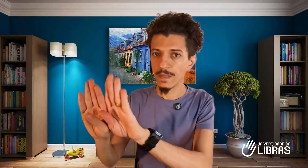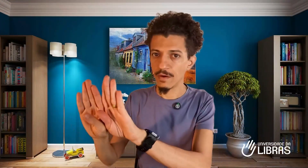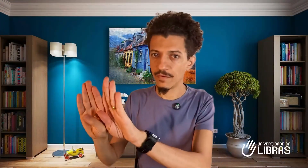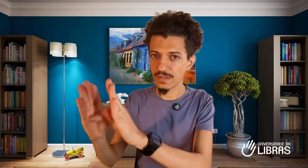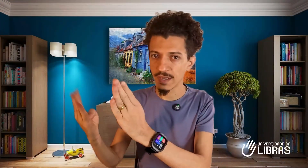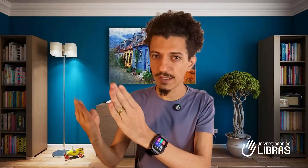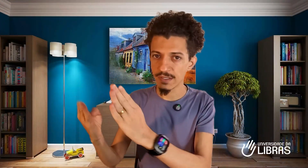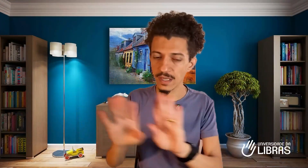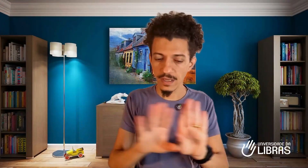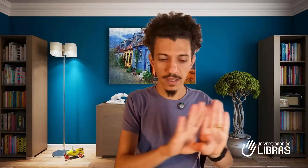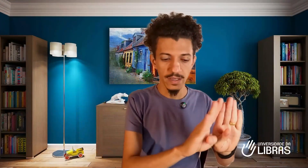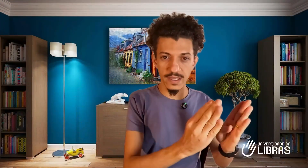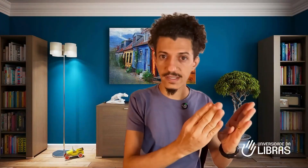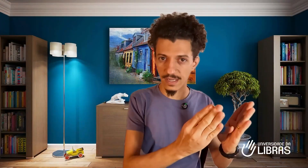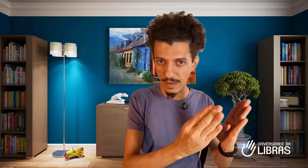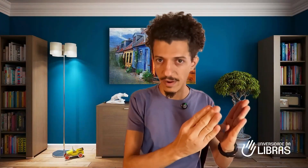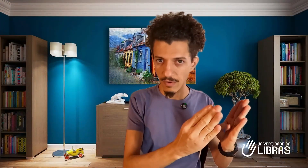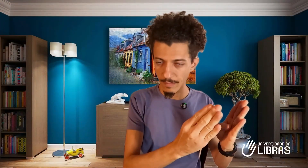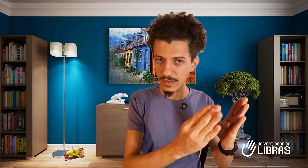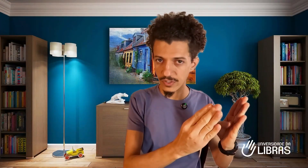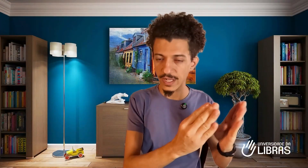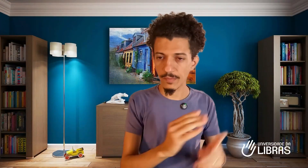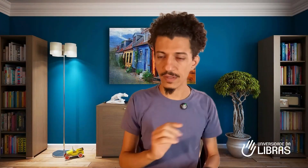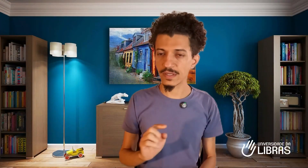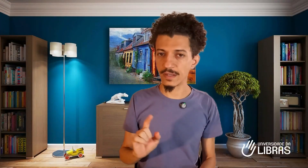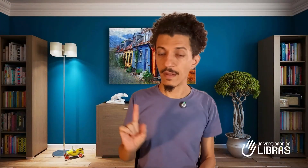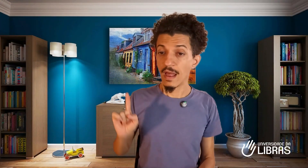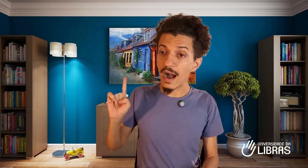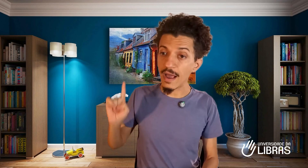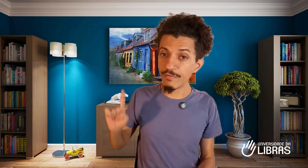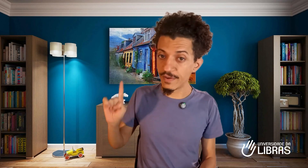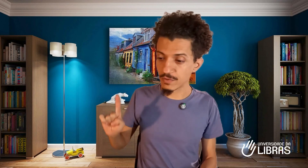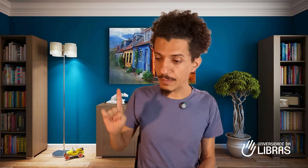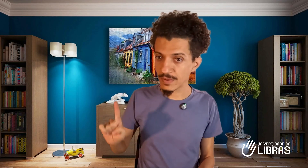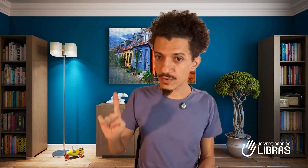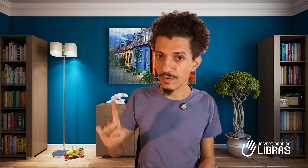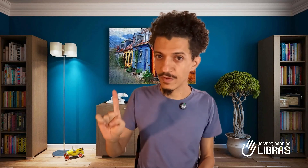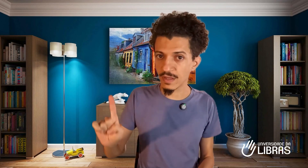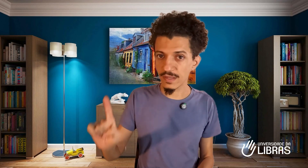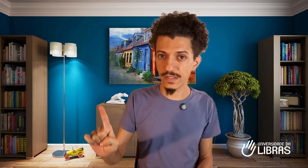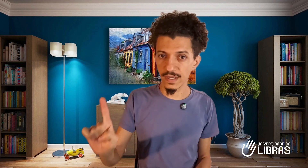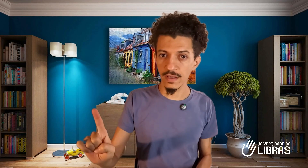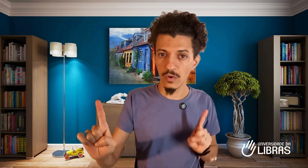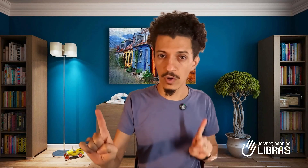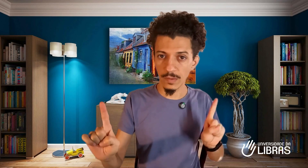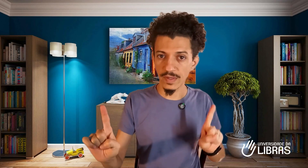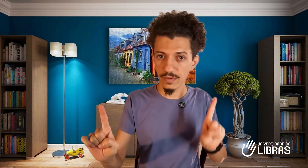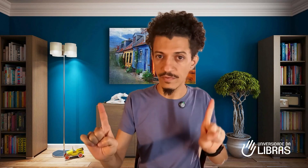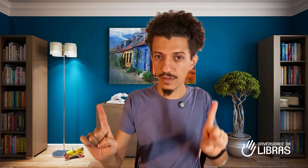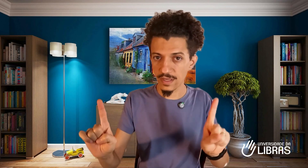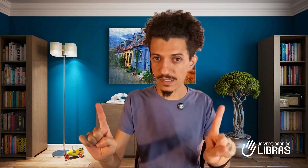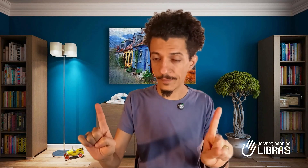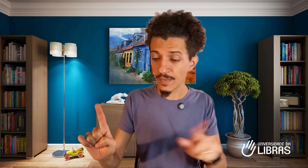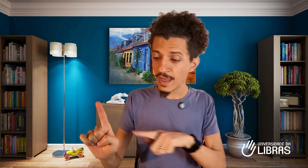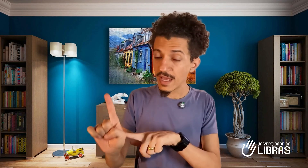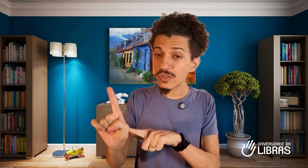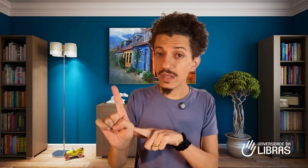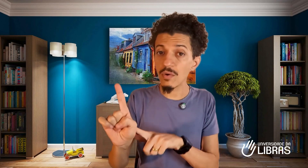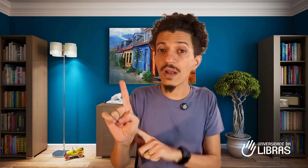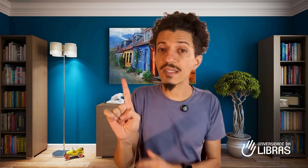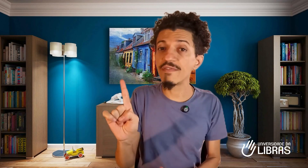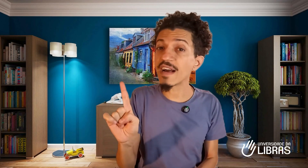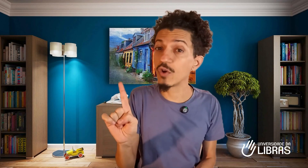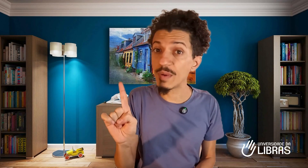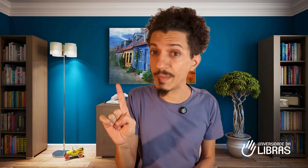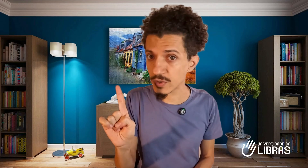ó. Eu fiz aqui assim, e aqui assim, lembra? A porta direita, a porta esquerda. Aí eu fiz uma pessoa vindo aqui assim, outra pessoa vindo aqui assim. Isso aqui é